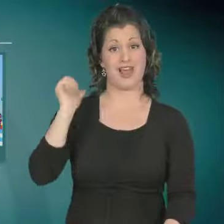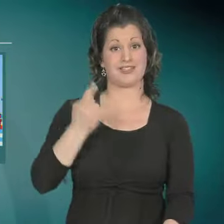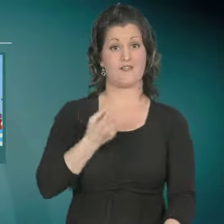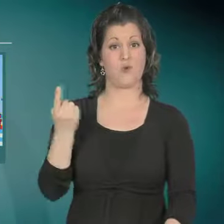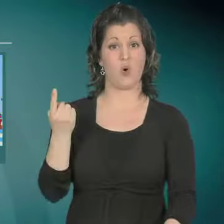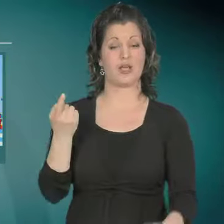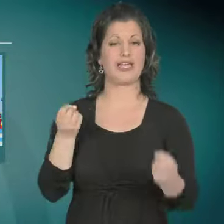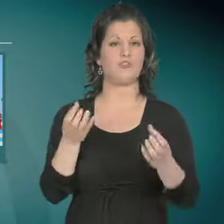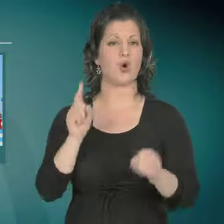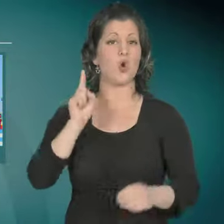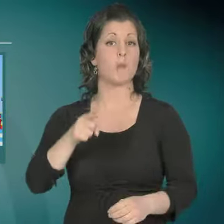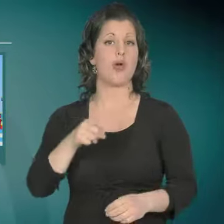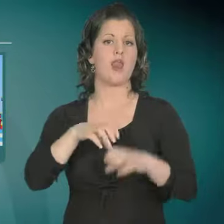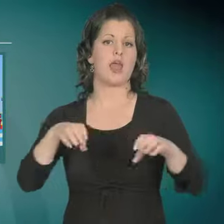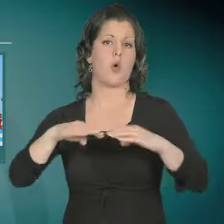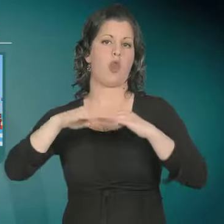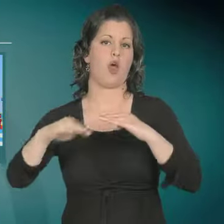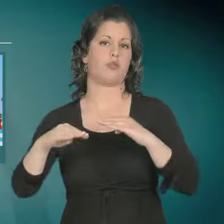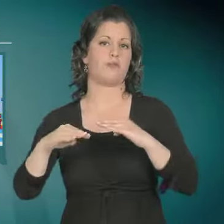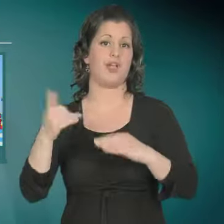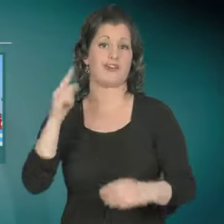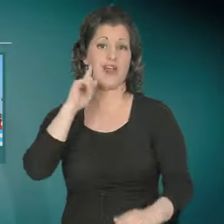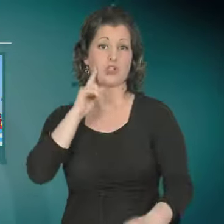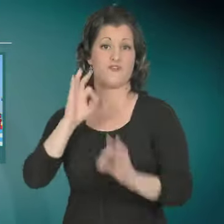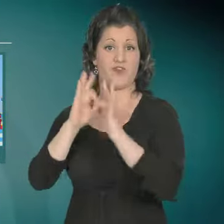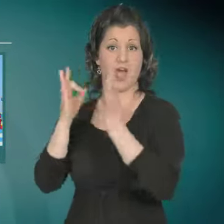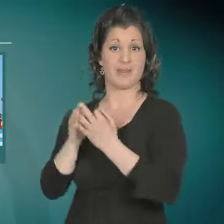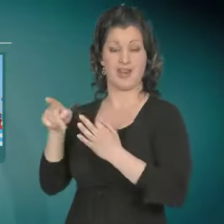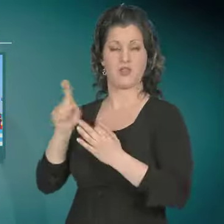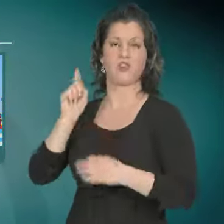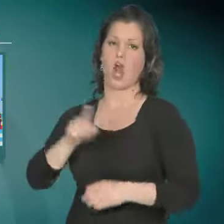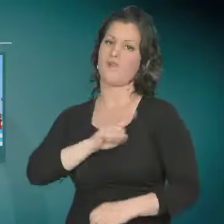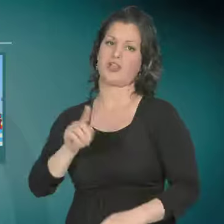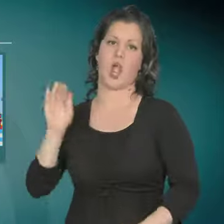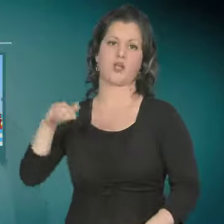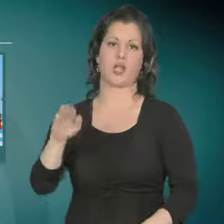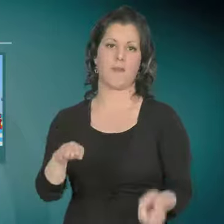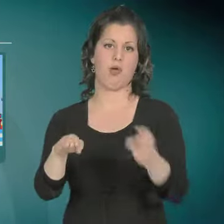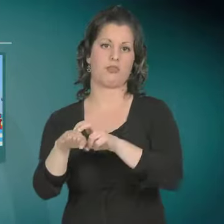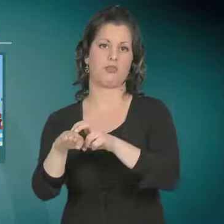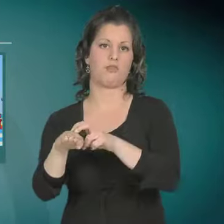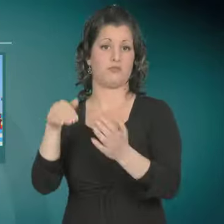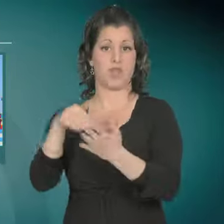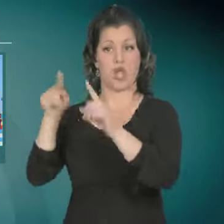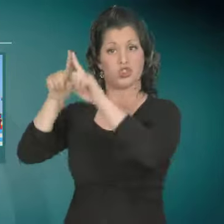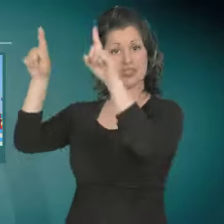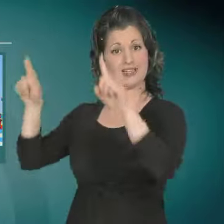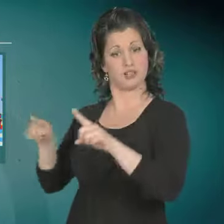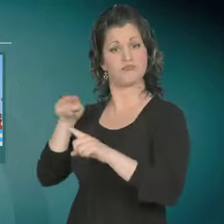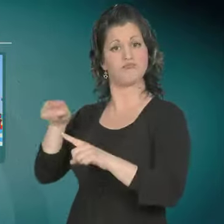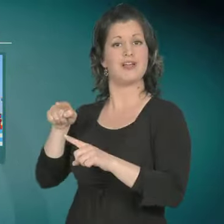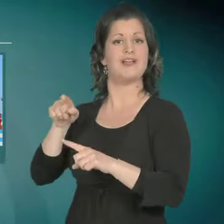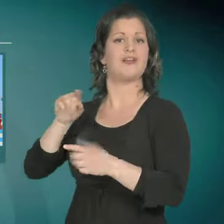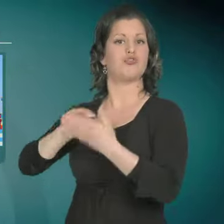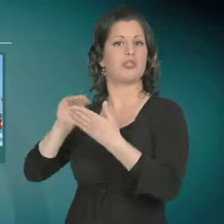Focus 5 informierte letzte Woche über das Legoland. Eine gehörlose Familie durfte nicht die Achterbahn benutzen. Auf einem